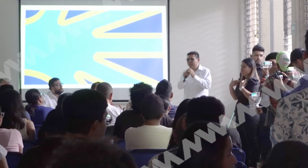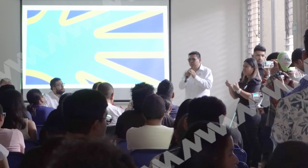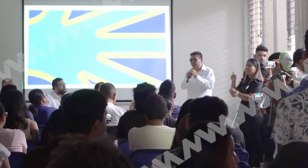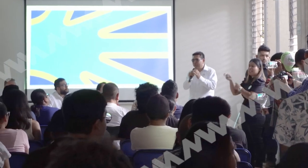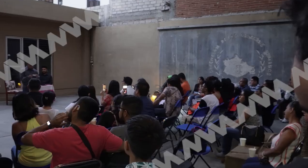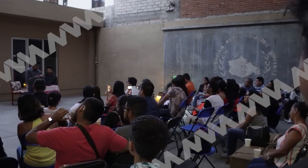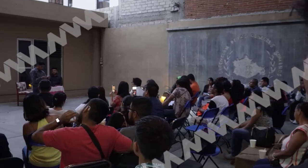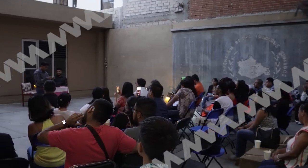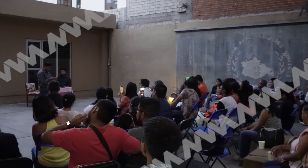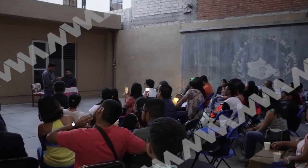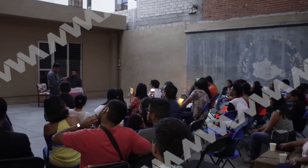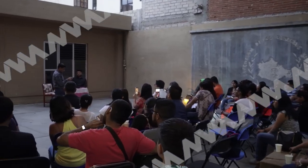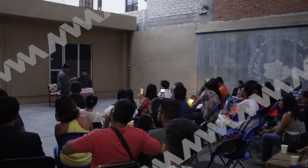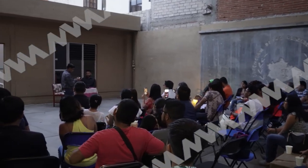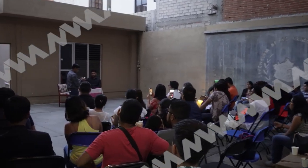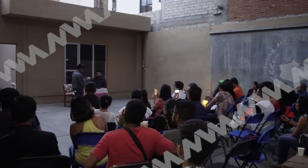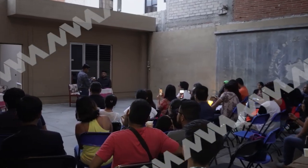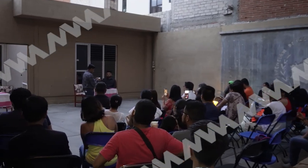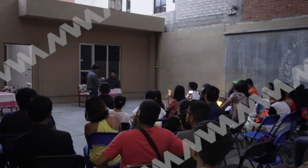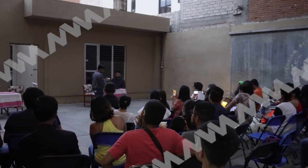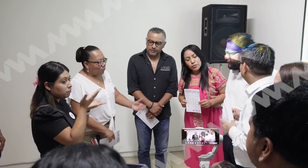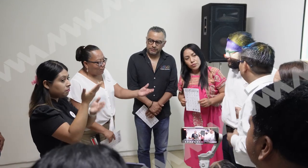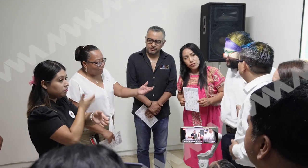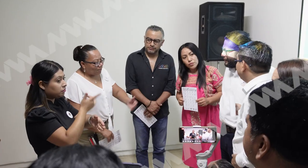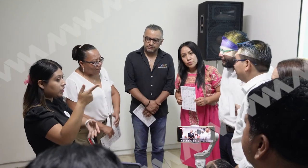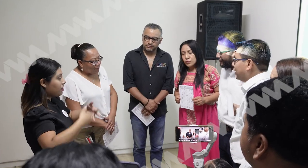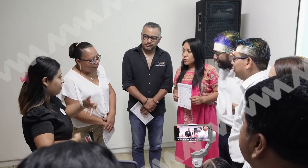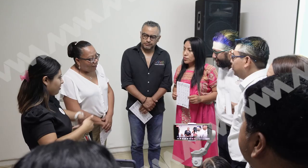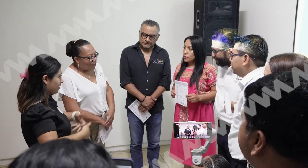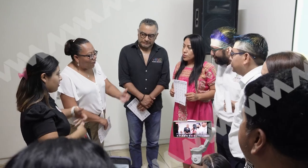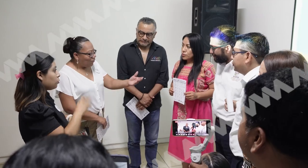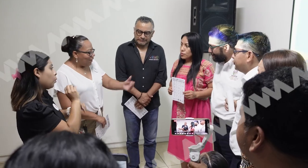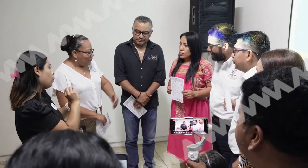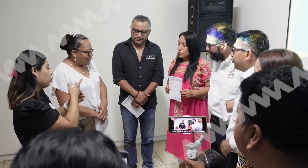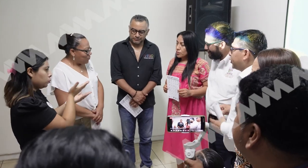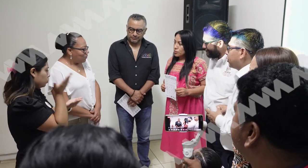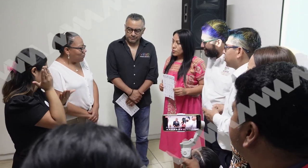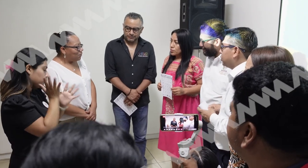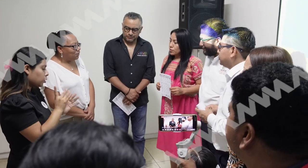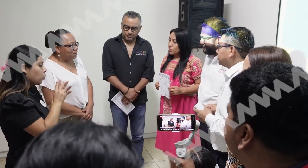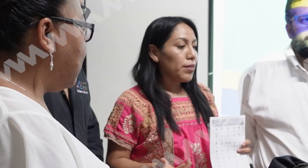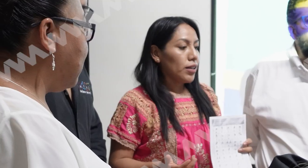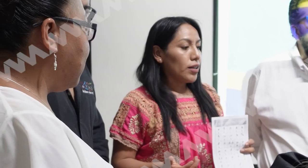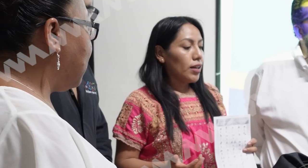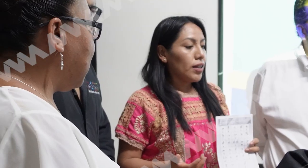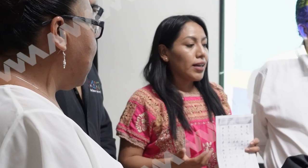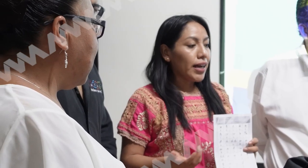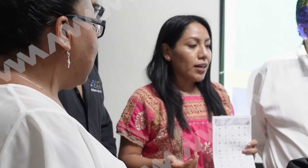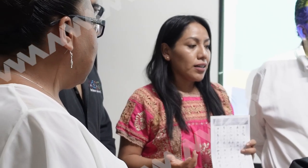que es importante visibilizar al grupo de personas sordas, ya que enfrentan diferentes problemas en su vida diaria. Enfatizó que los derechos humanos para